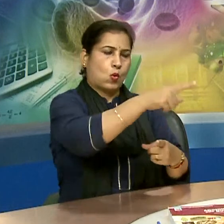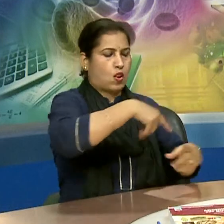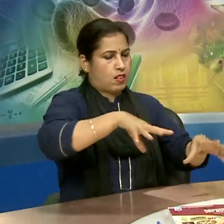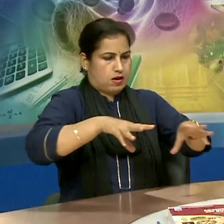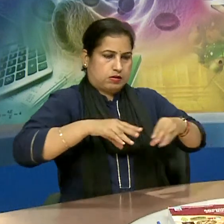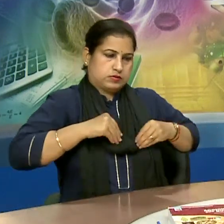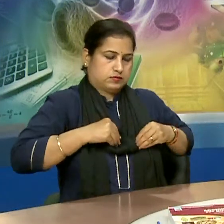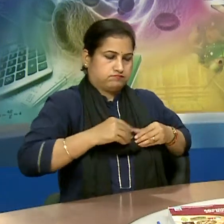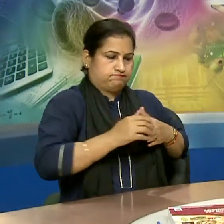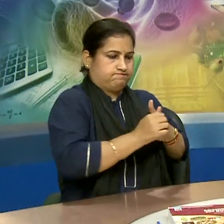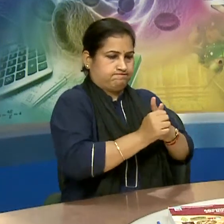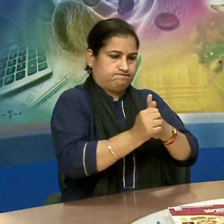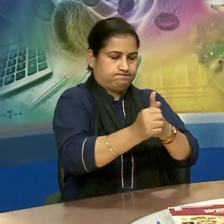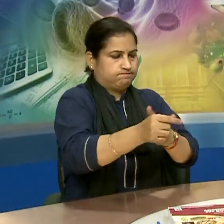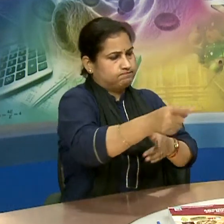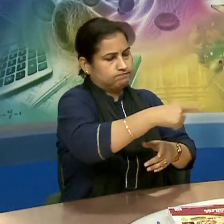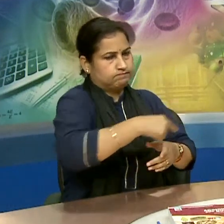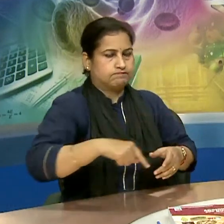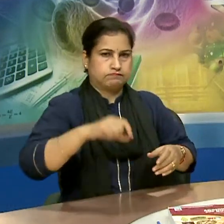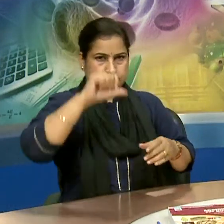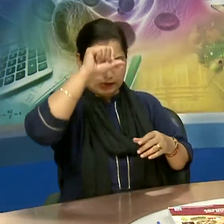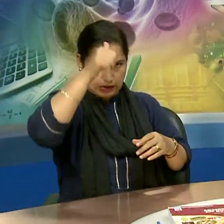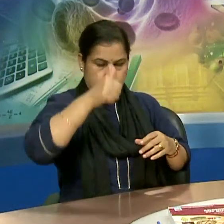of measurements too.